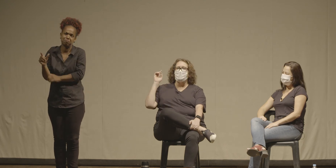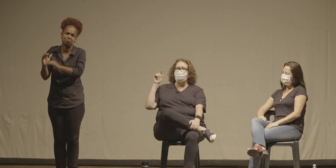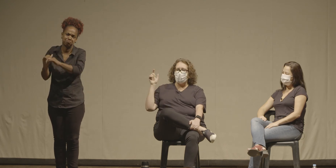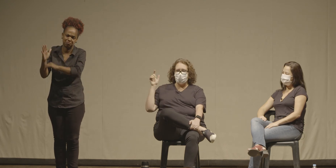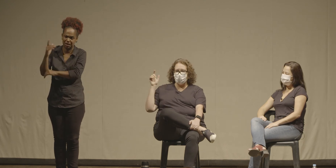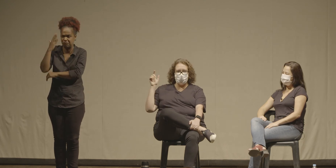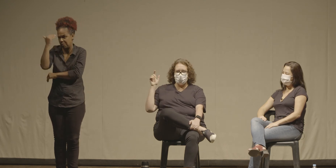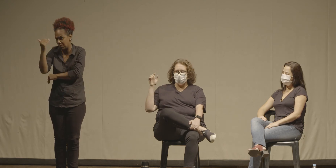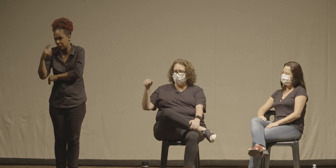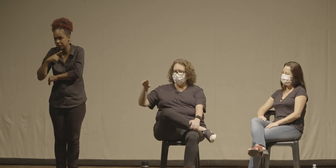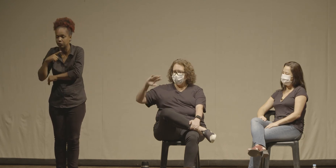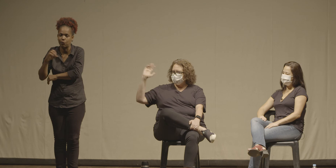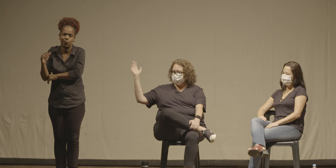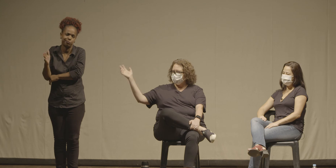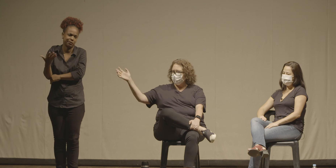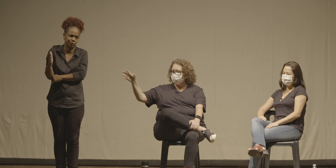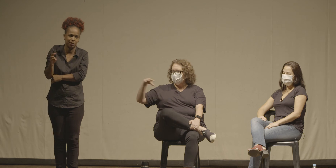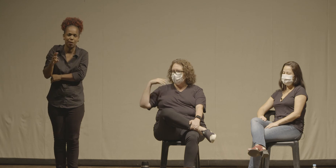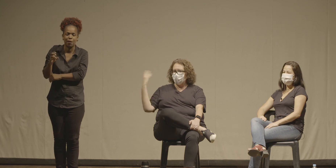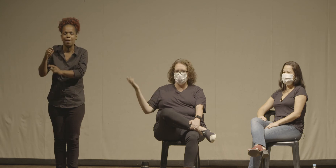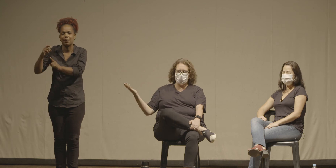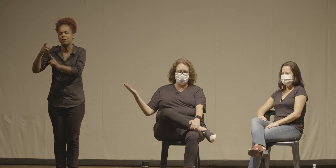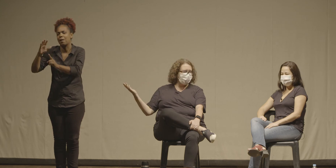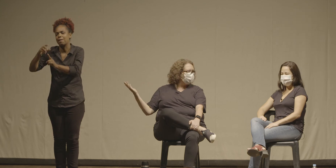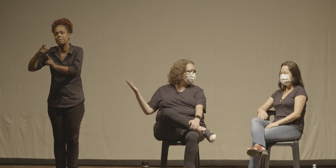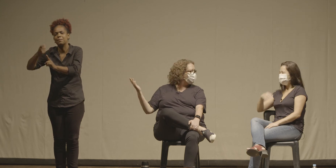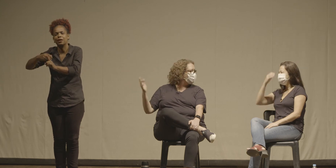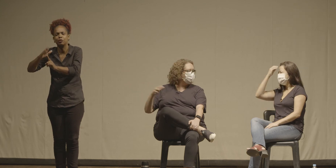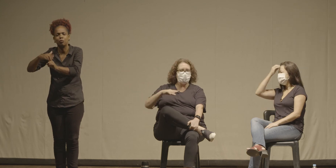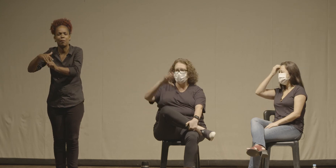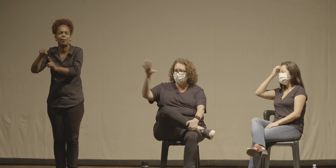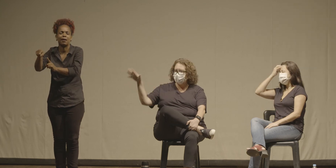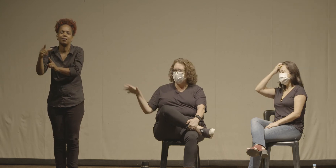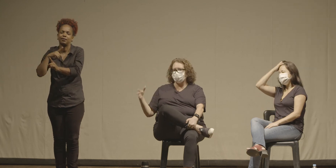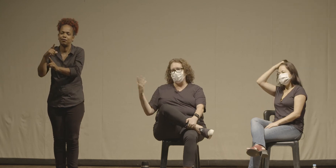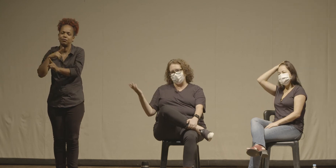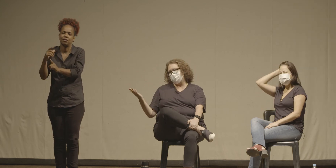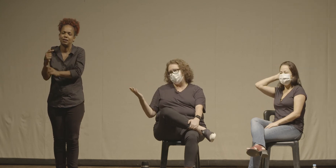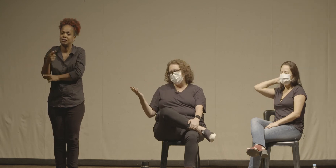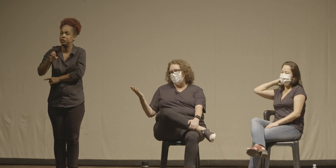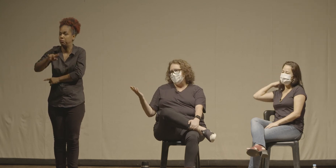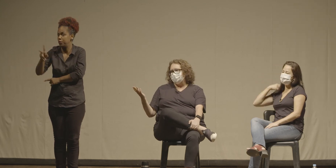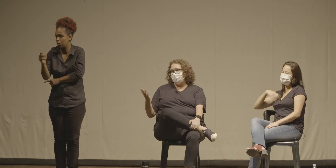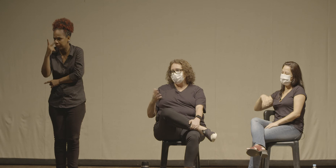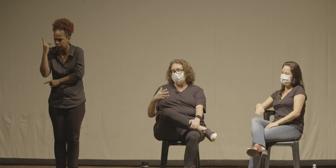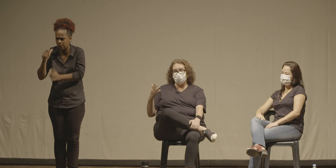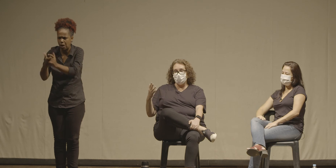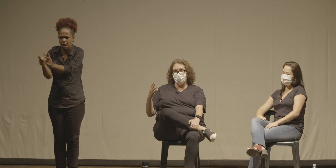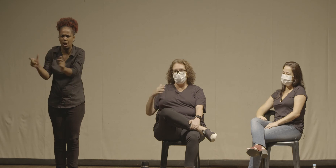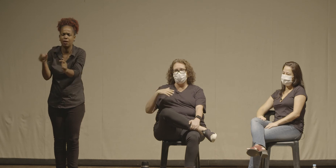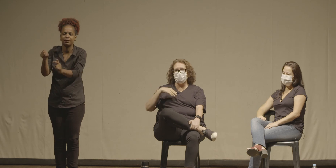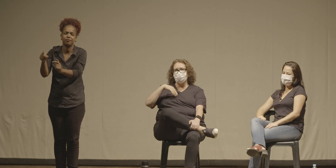menos, para 7 bilhões de criaturas que vivem no planeta que chama Terra. Então, a